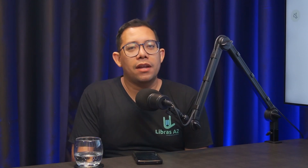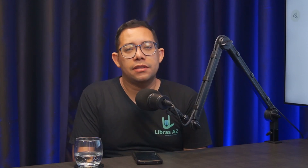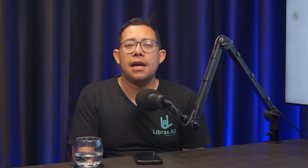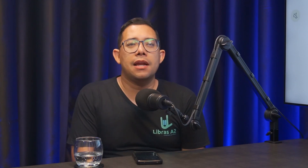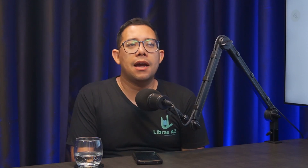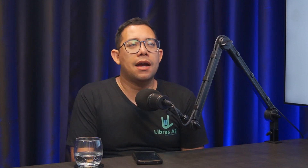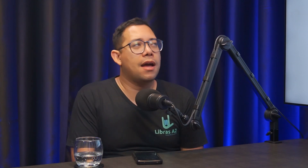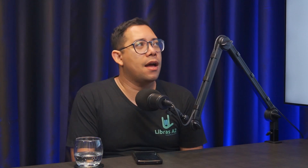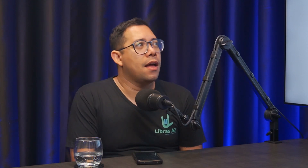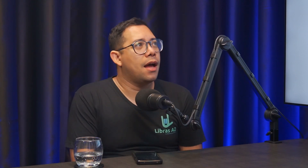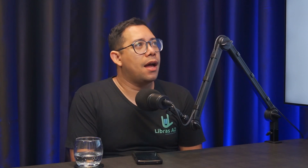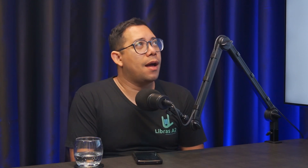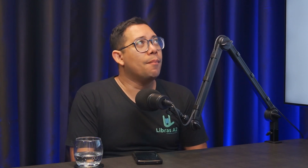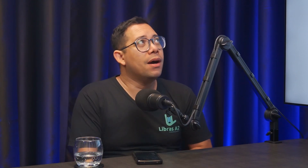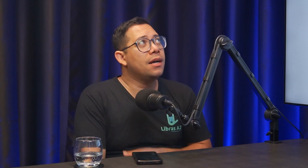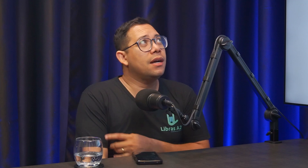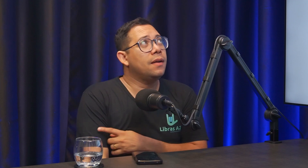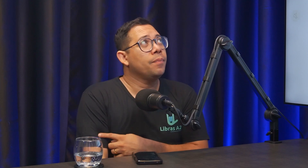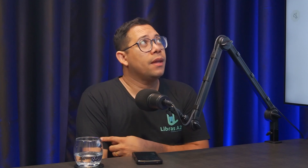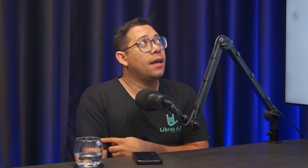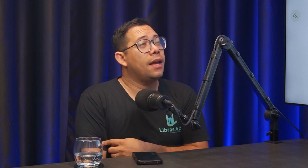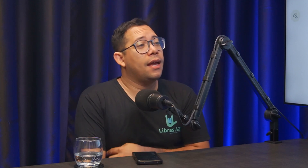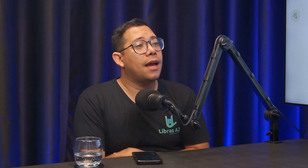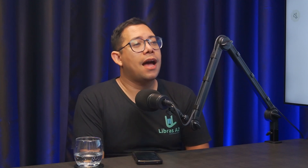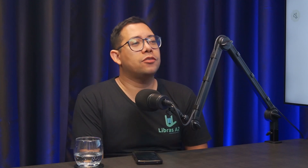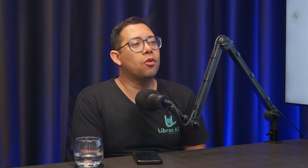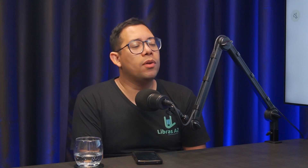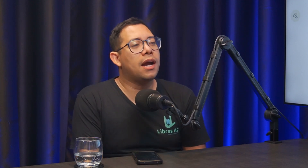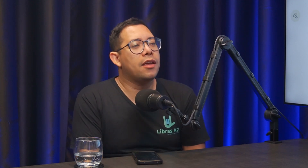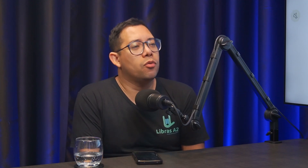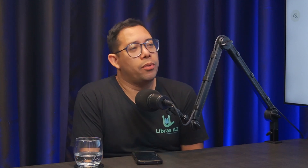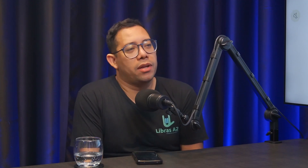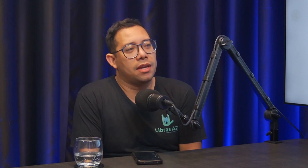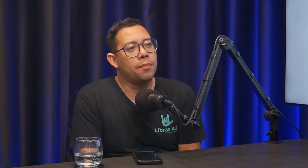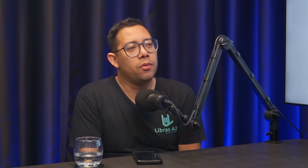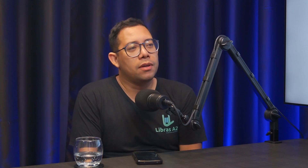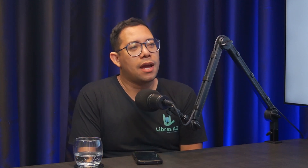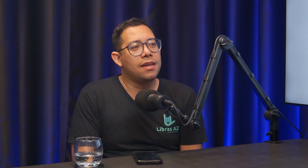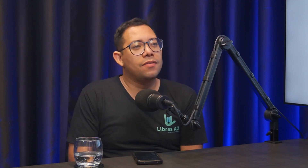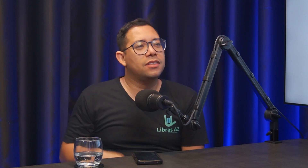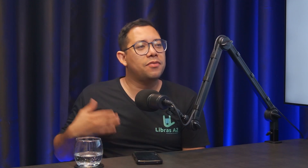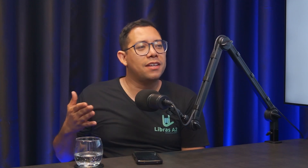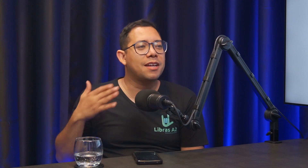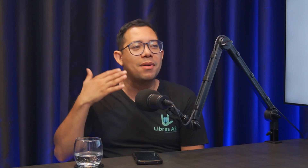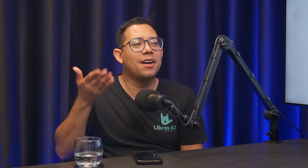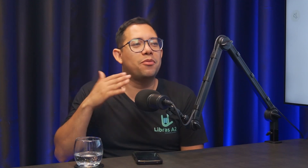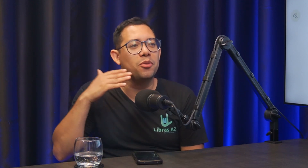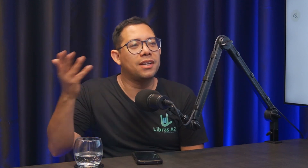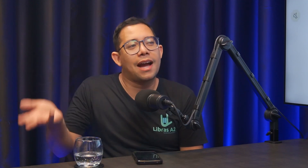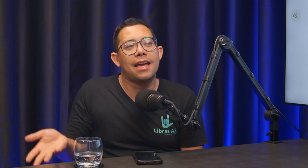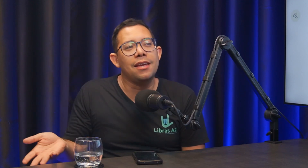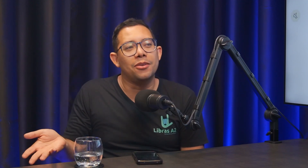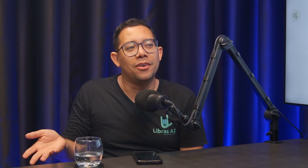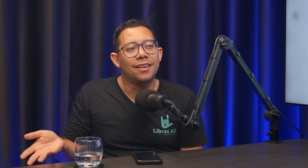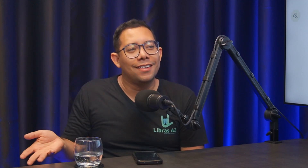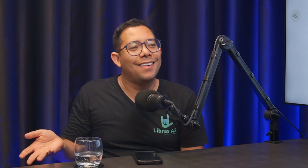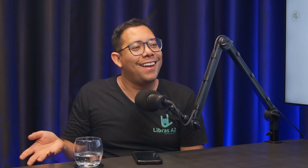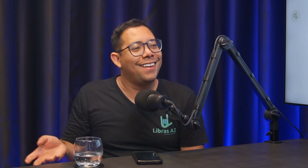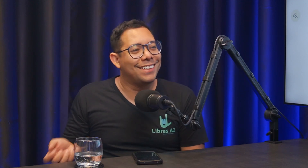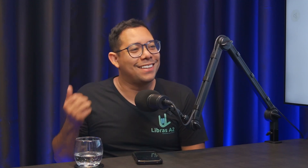olha, a manga rasgou e caiu, por exemplo, e aí você faz a manga fruta caindo, né? Mas na verdade